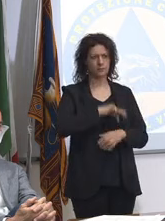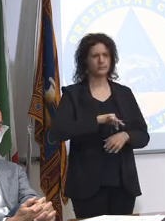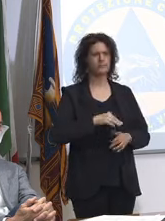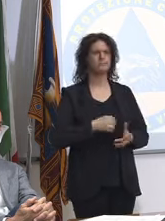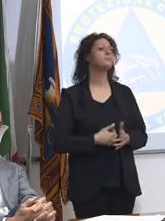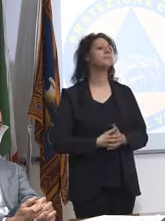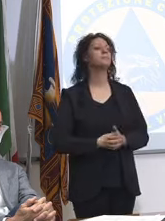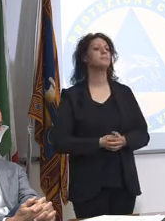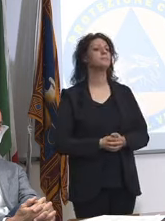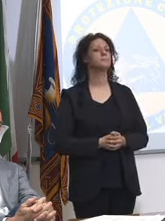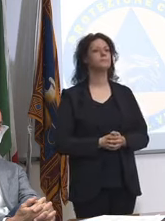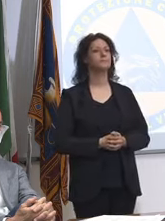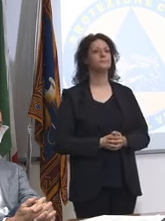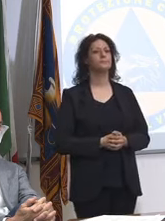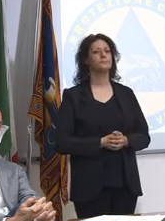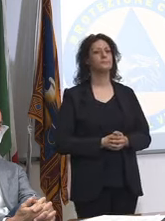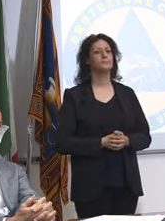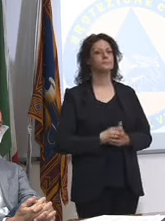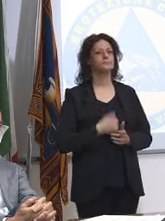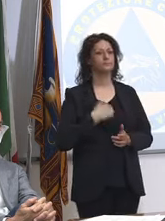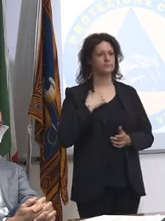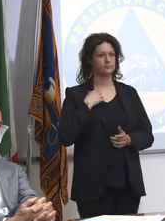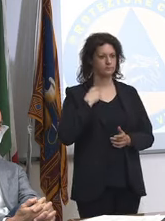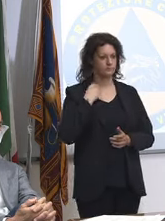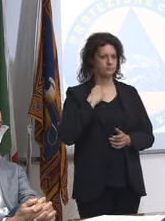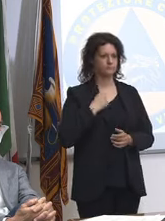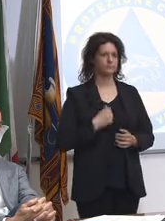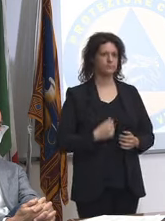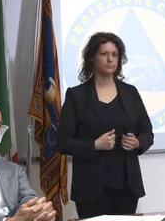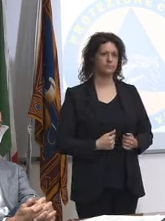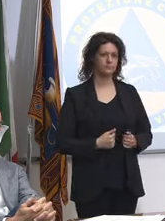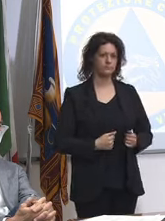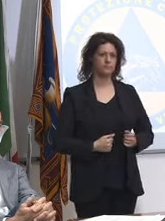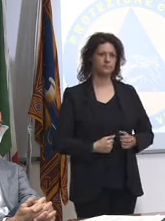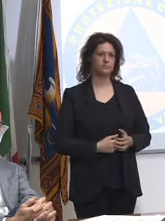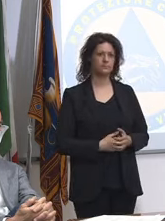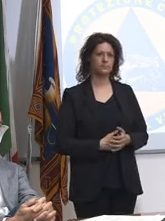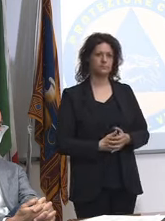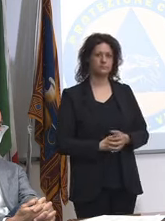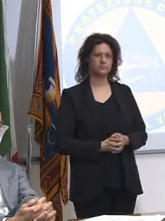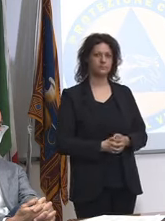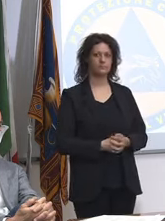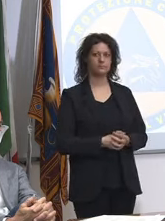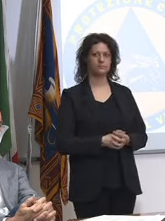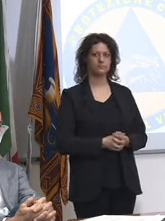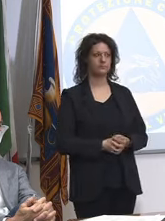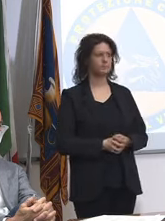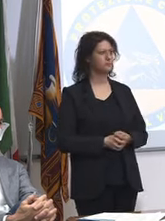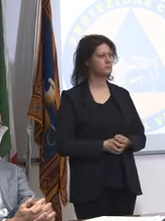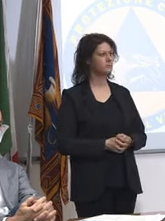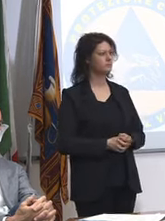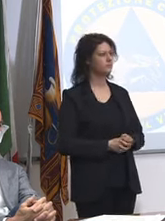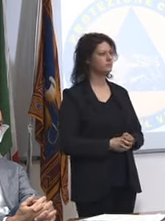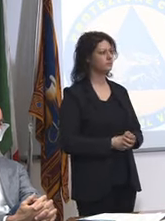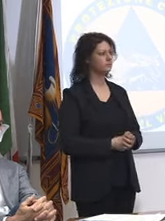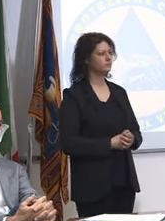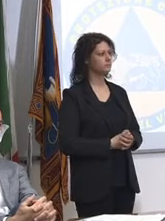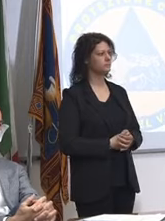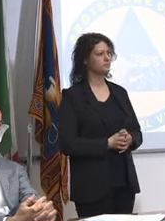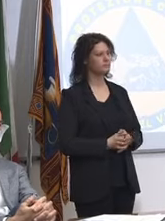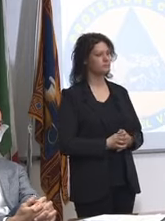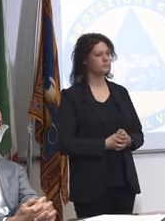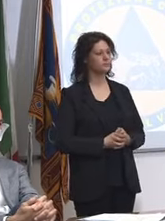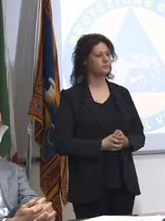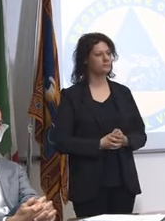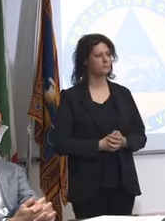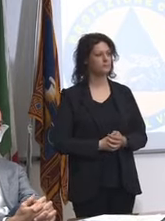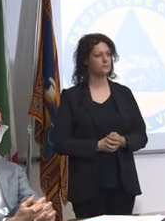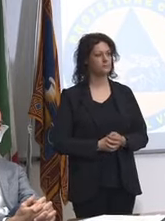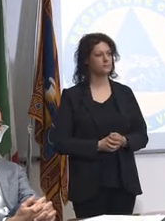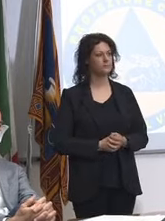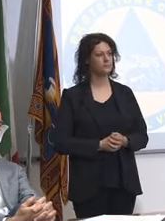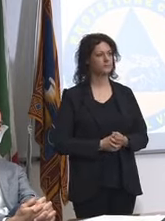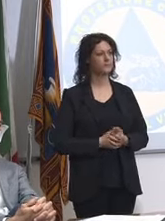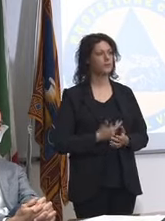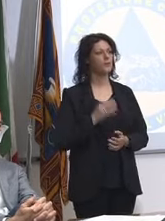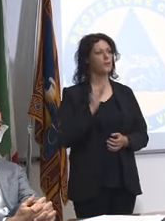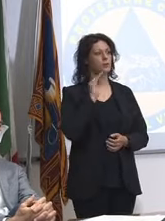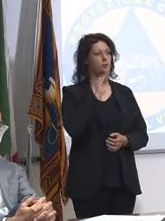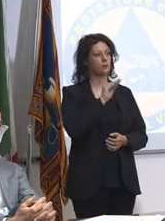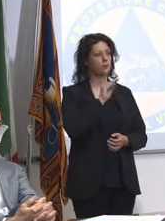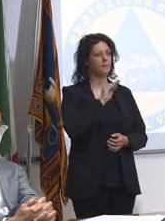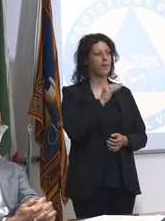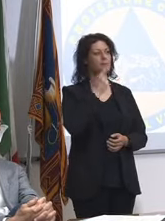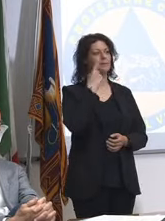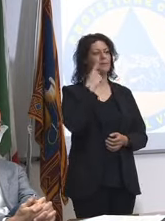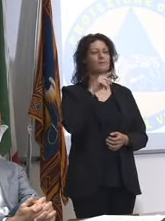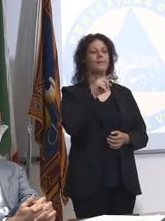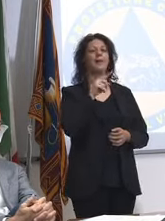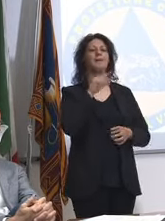allora Anna Trisa, poi c'è Antonella Prigioni. Vai, Dan. No, era un altro sulle linee guida, in realtà, sugli